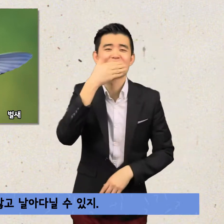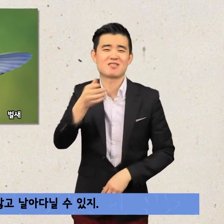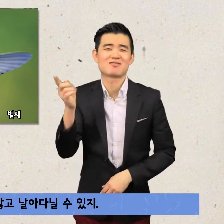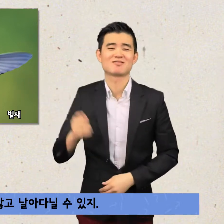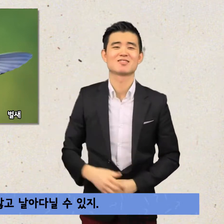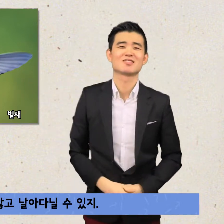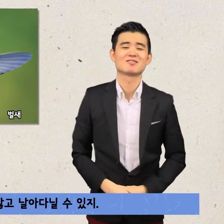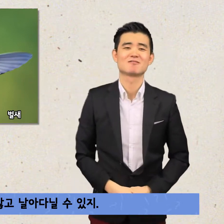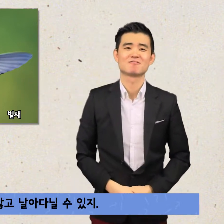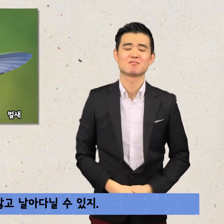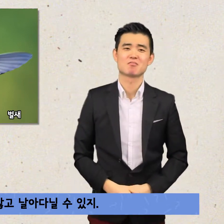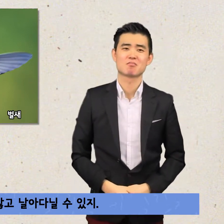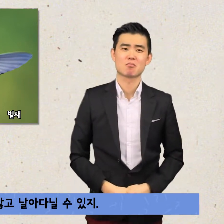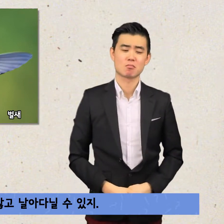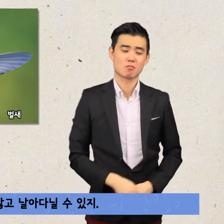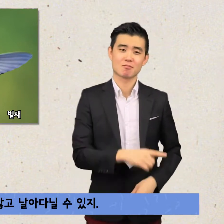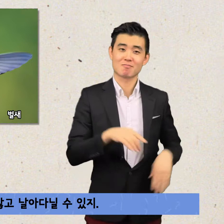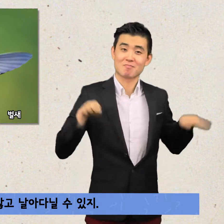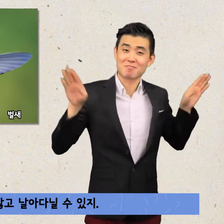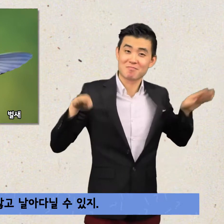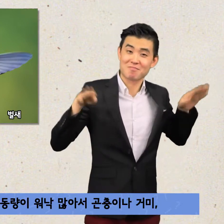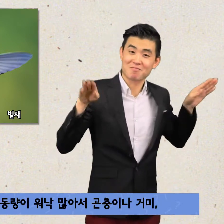있지.